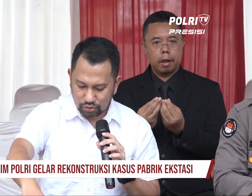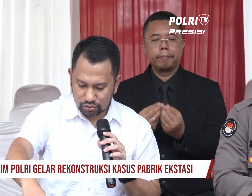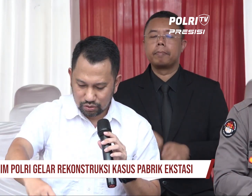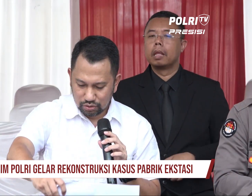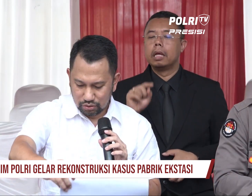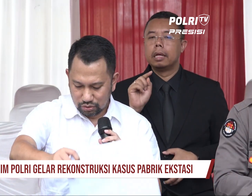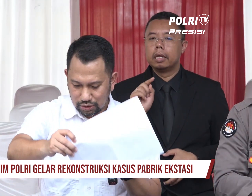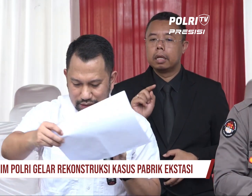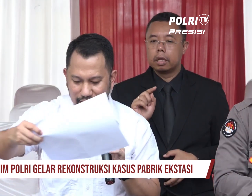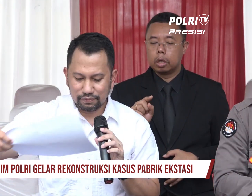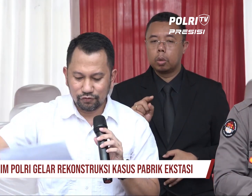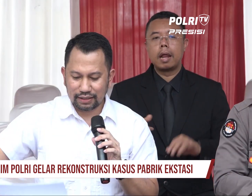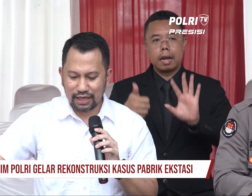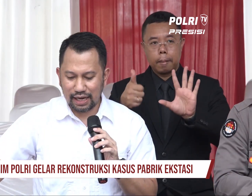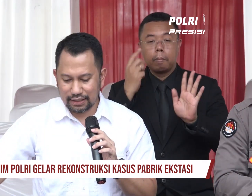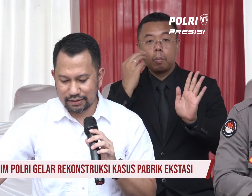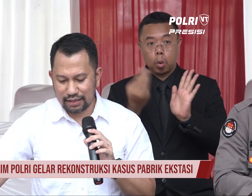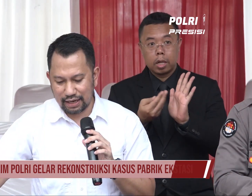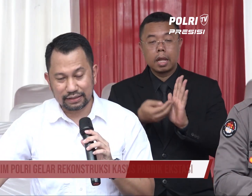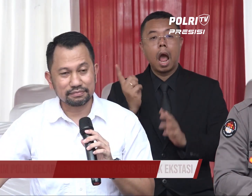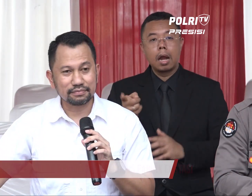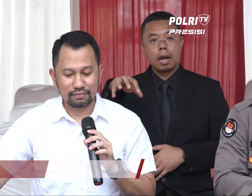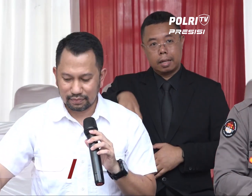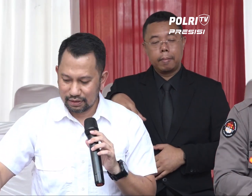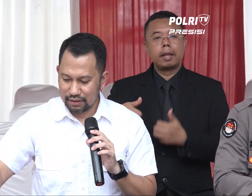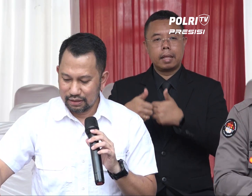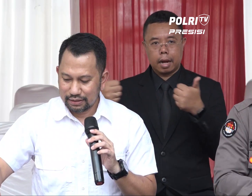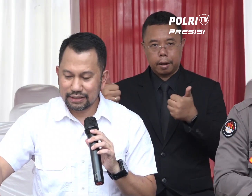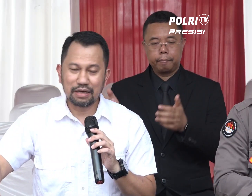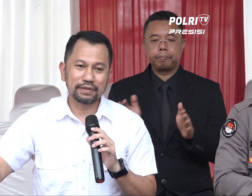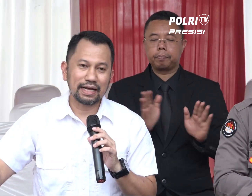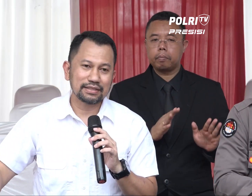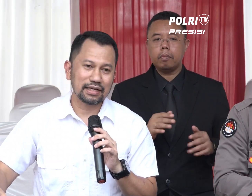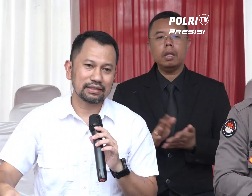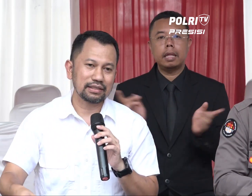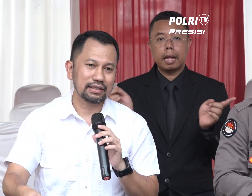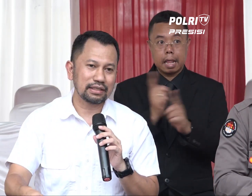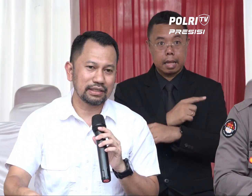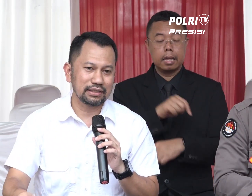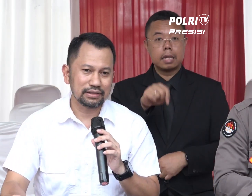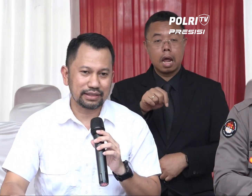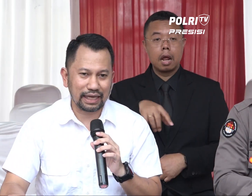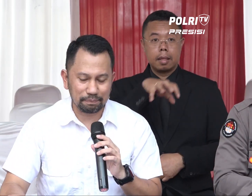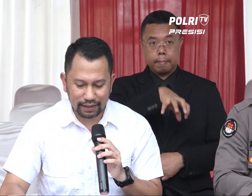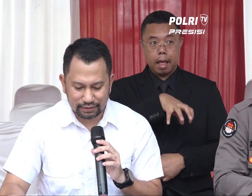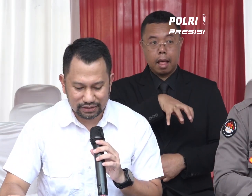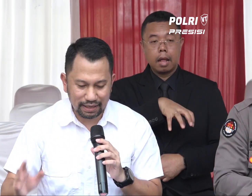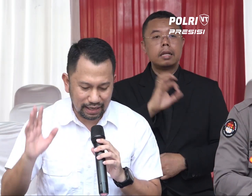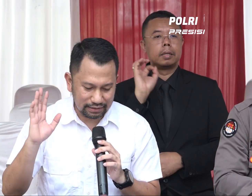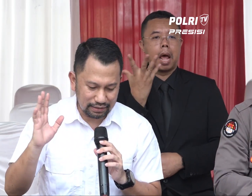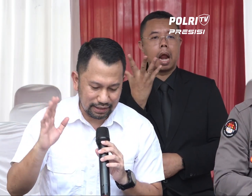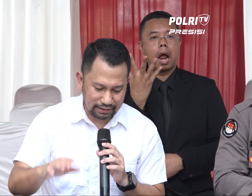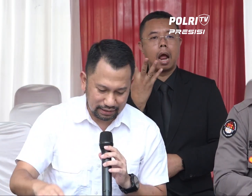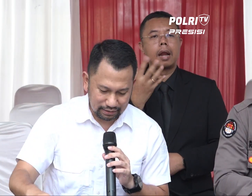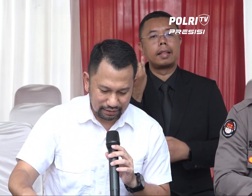Itu 6 fakta yang ada di Tangerang. Kita beranjak ke TKP